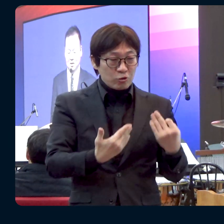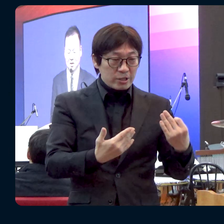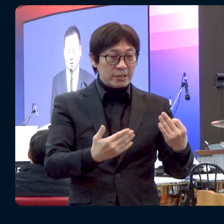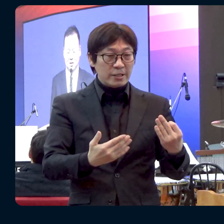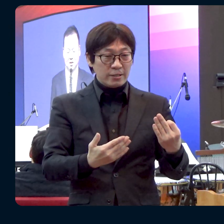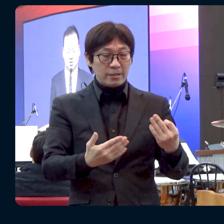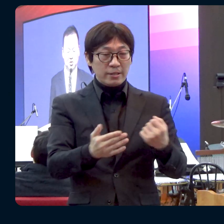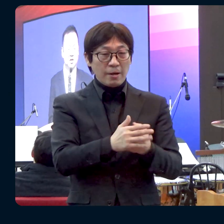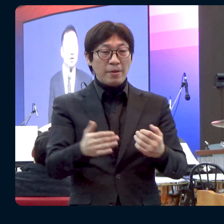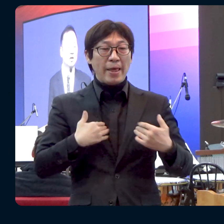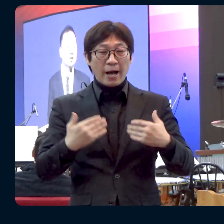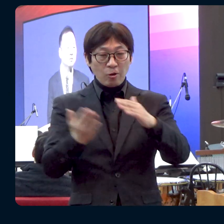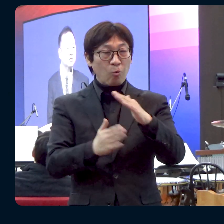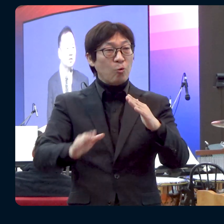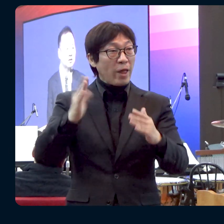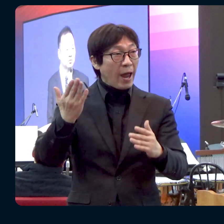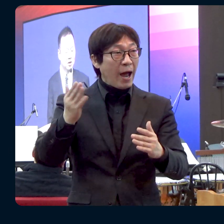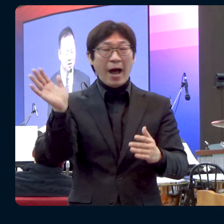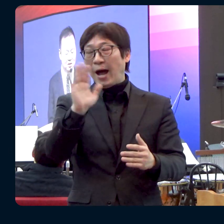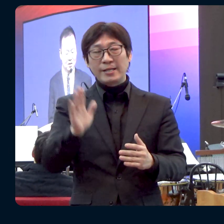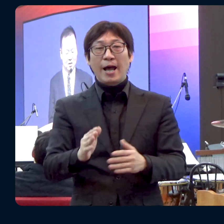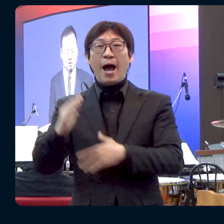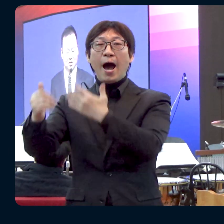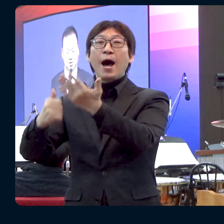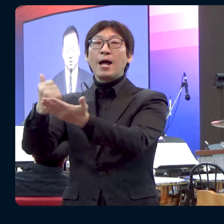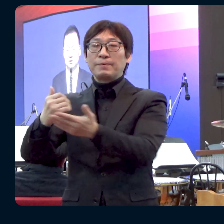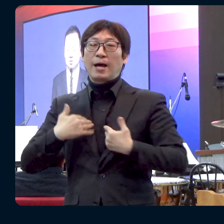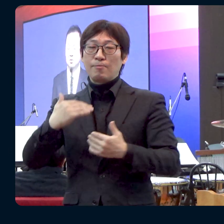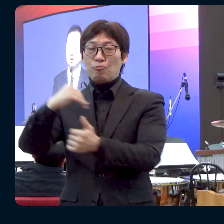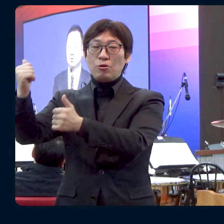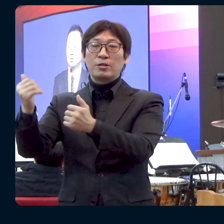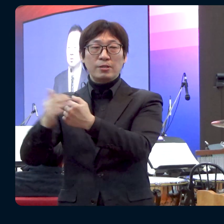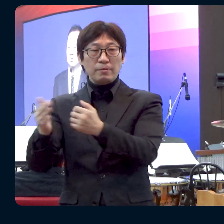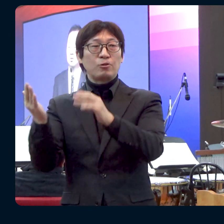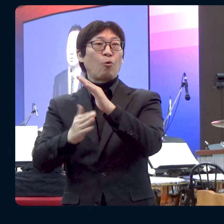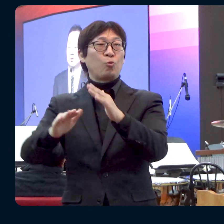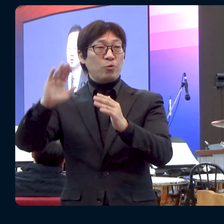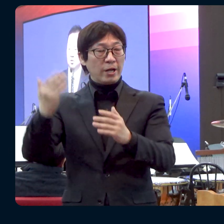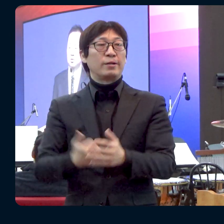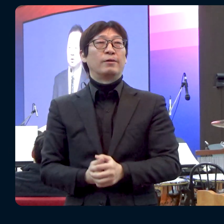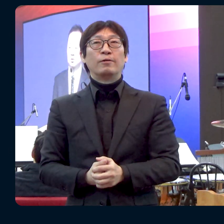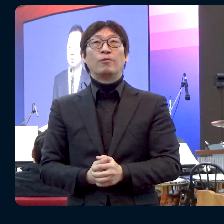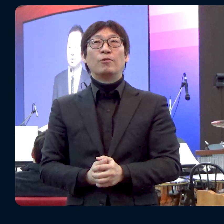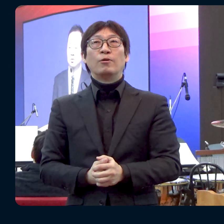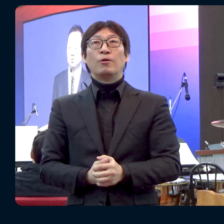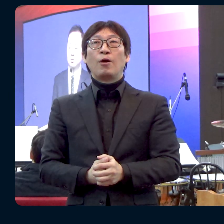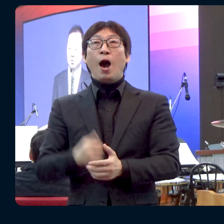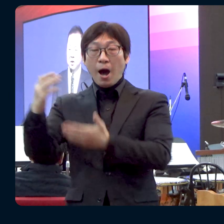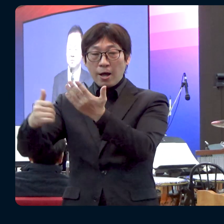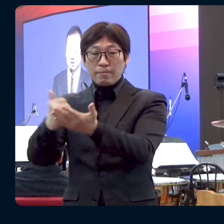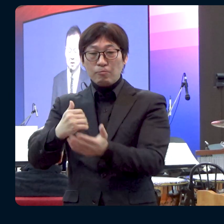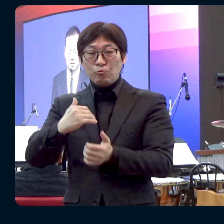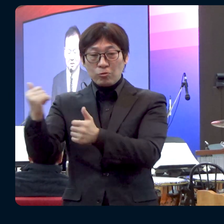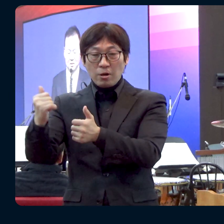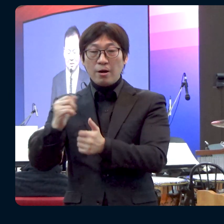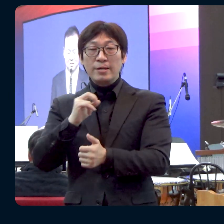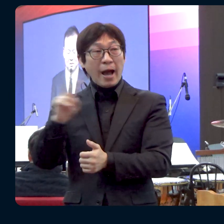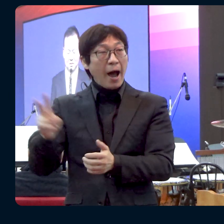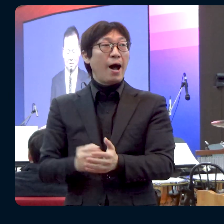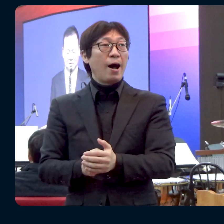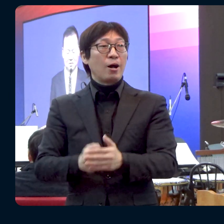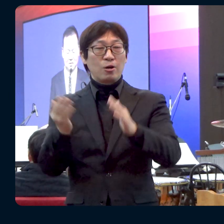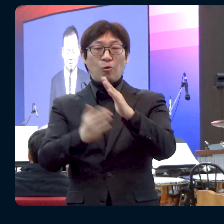성도입니다. 그 주인이 하나님이시기 때문에 여전히 성도이고 기독교이고